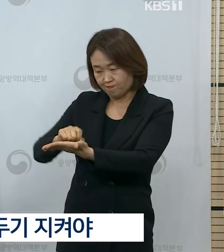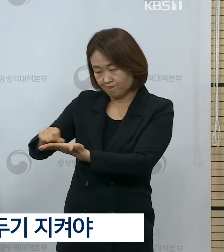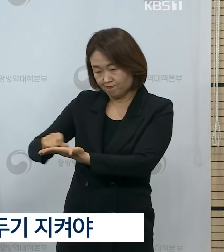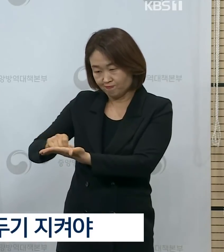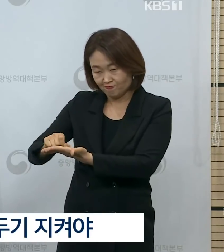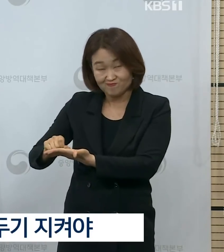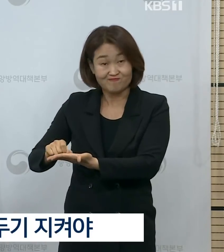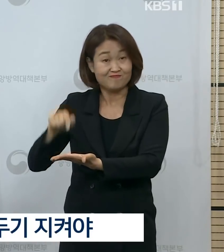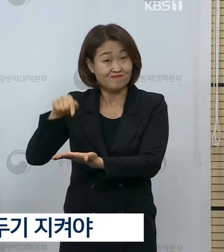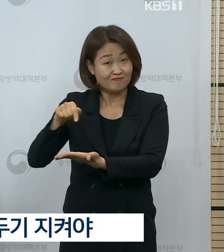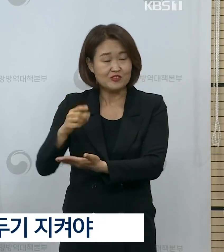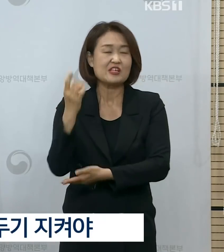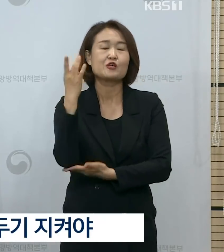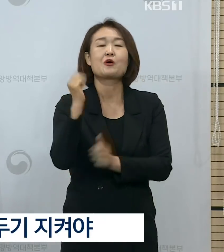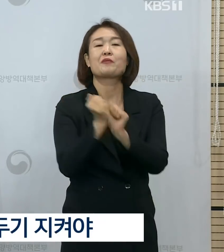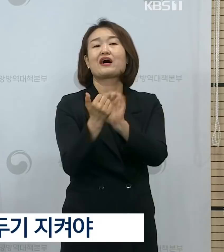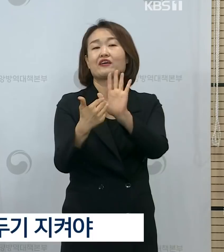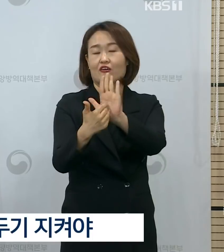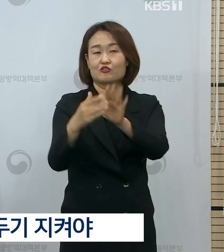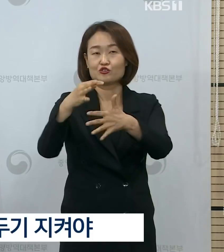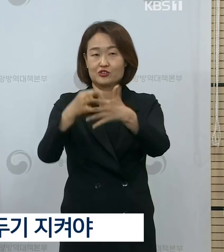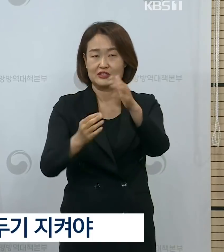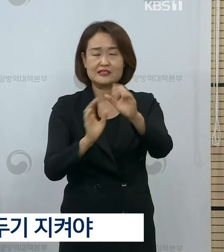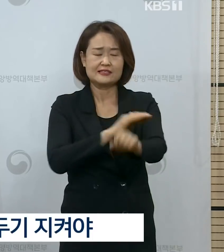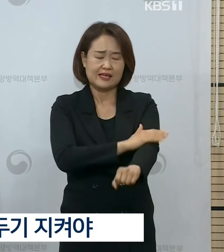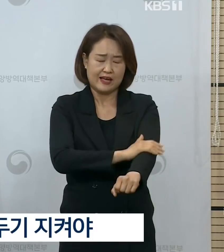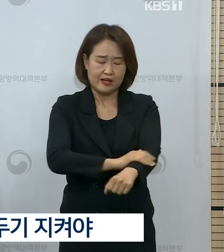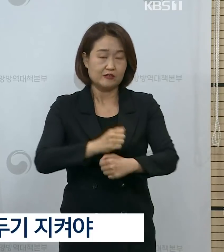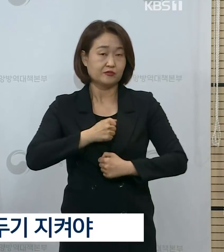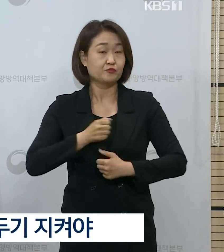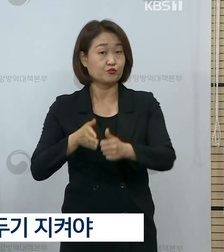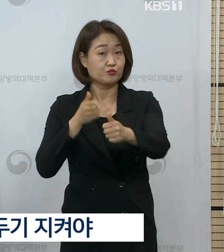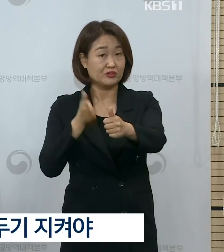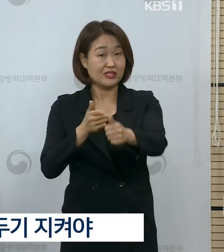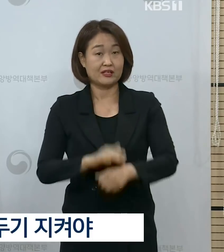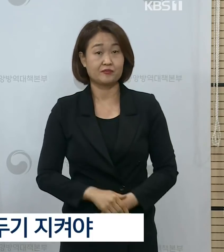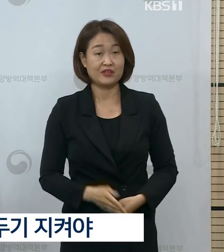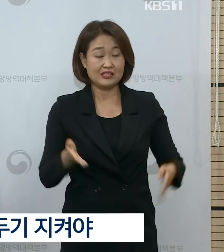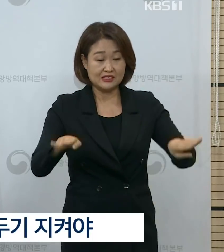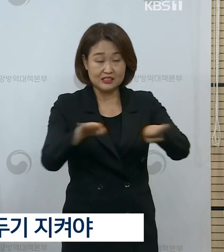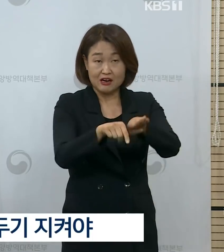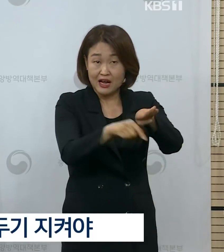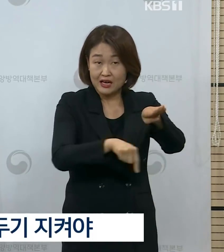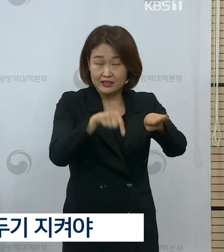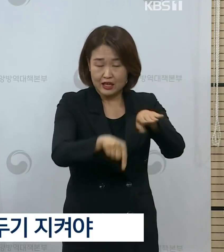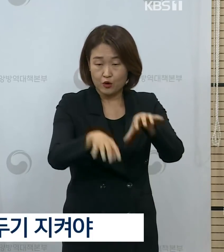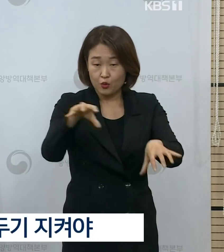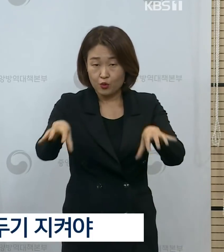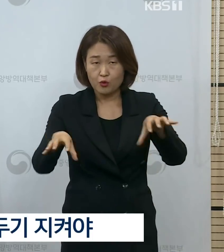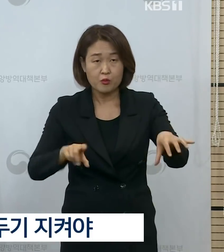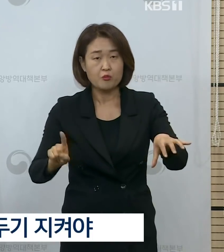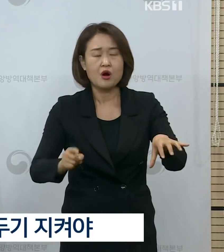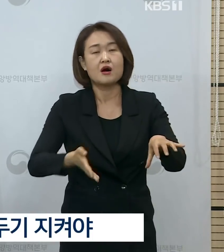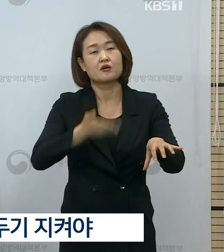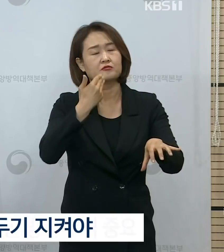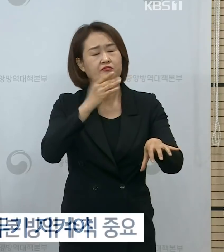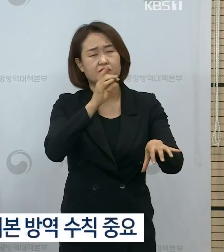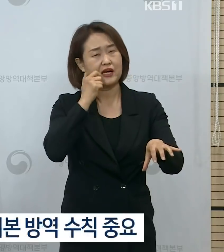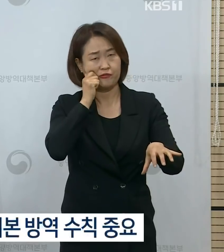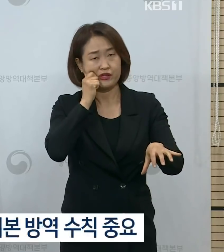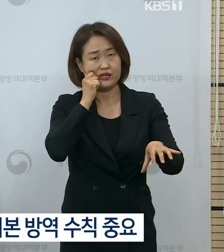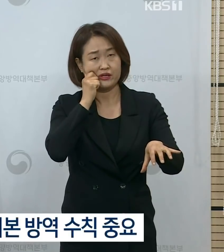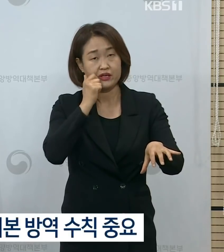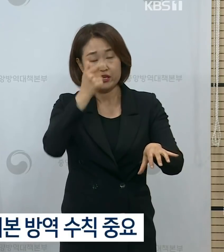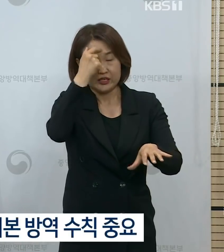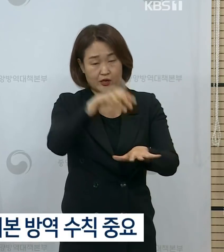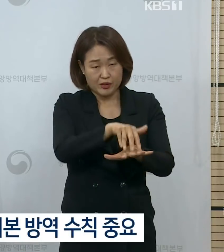방역 수칙을 철저히 준수해 주시길 바랍니다. 둘째, 시설 내의 모든 공간에서는 음식물 섭취를 금지하고